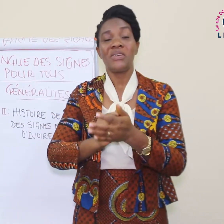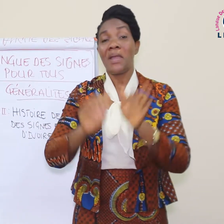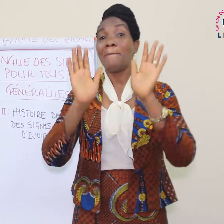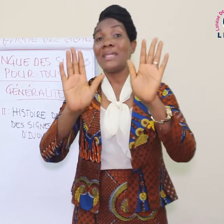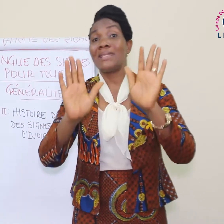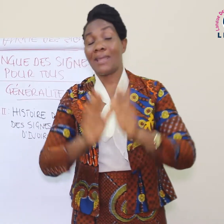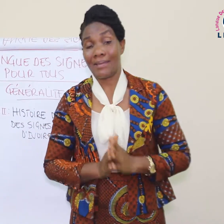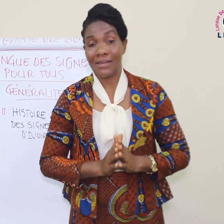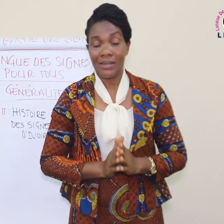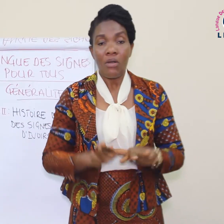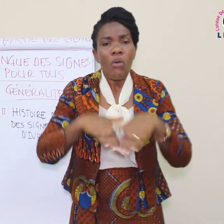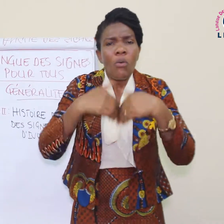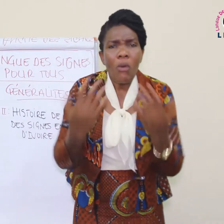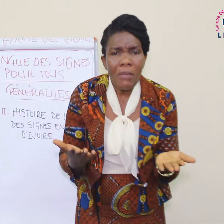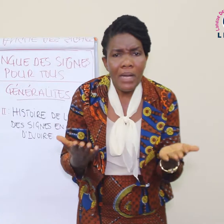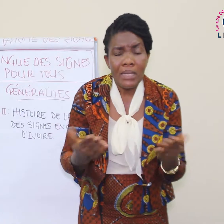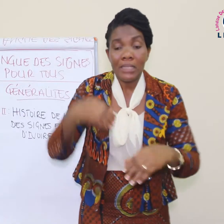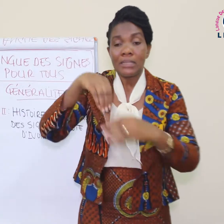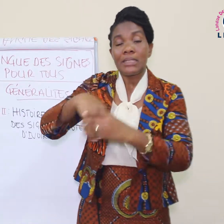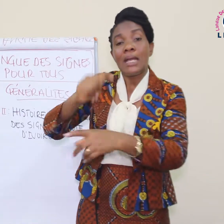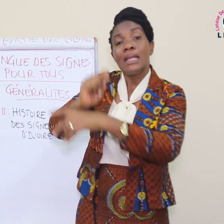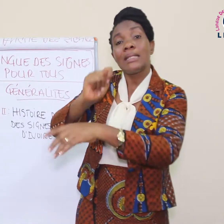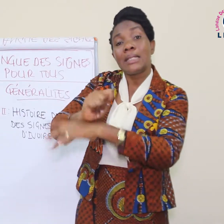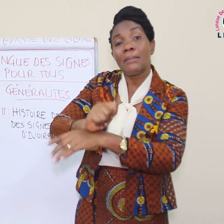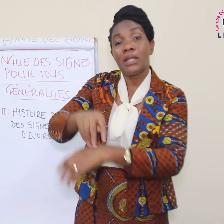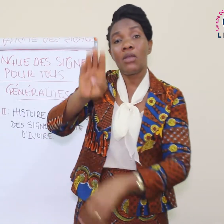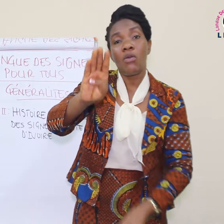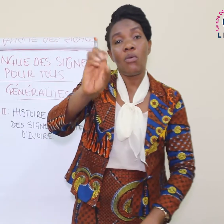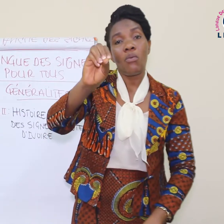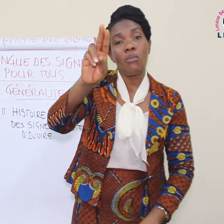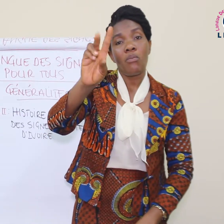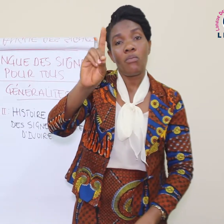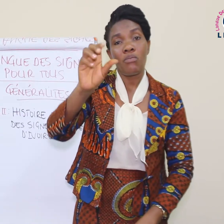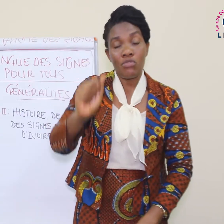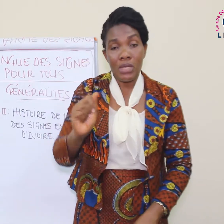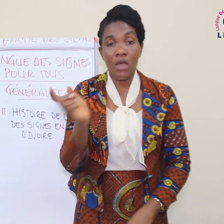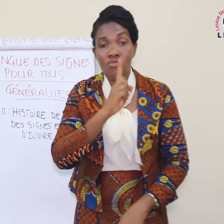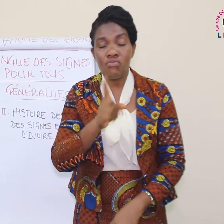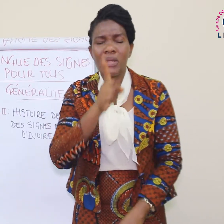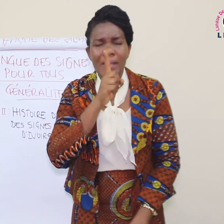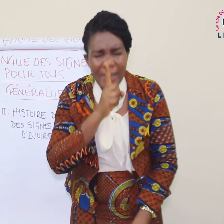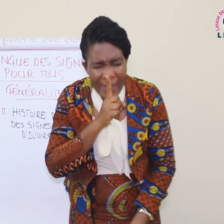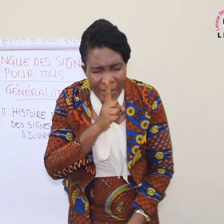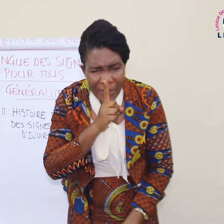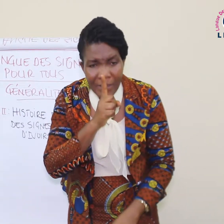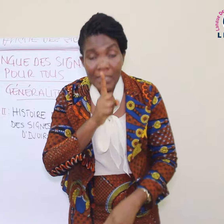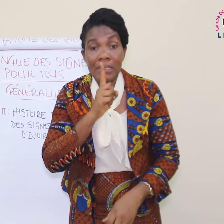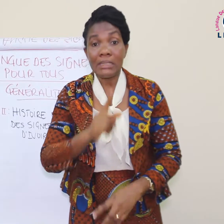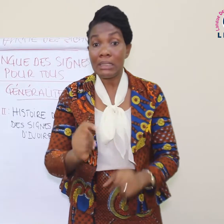les monastères où le silence était un principe religieusement établi, les moines ont